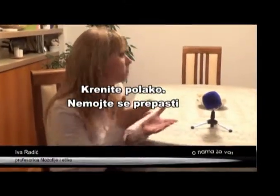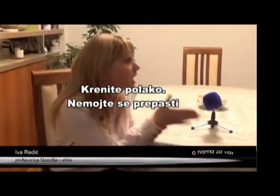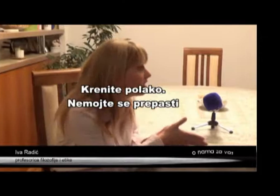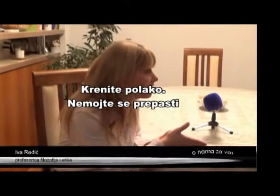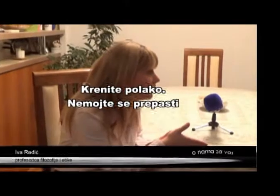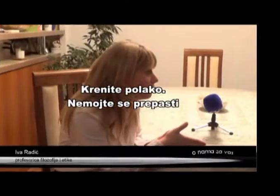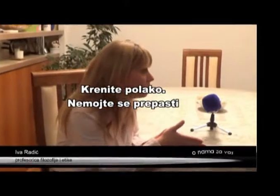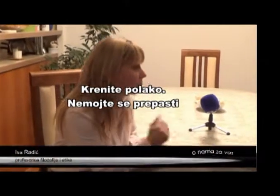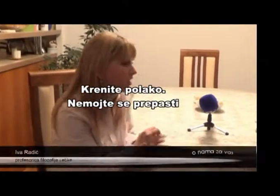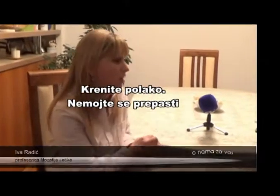Krenite,